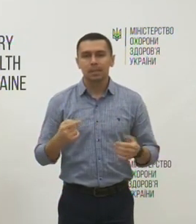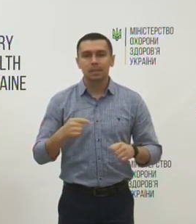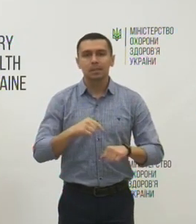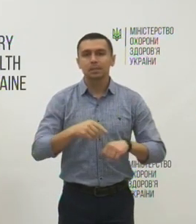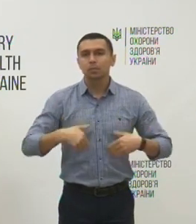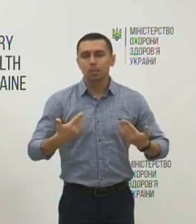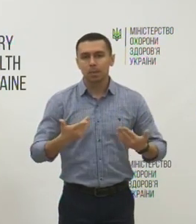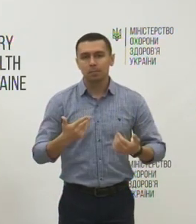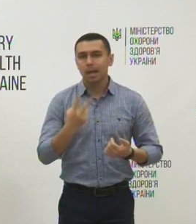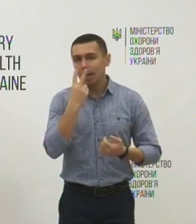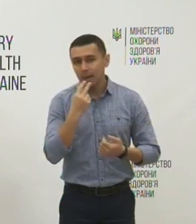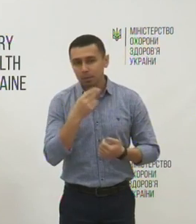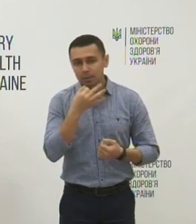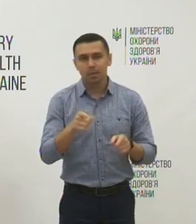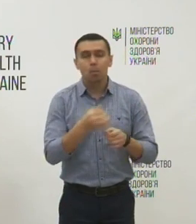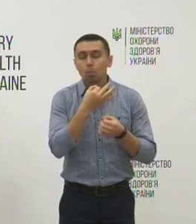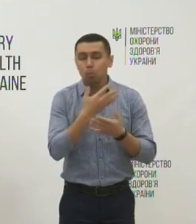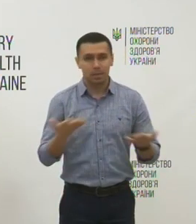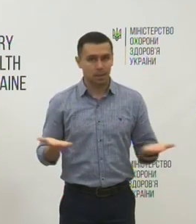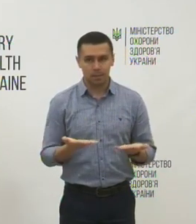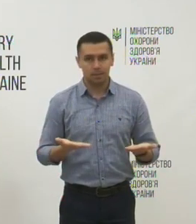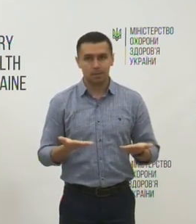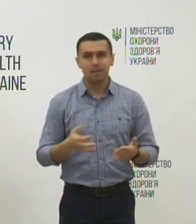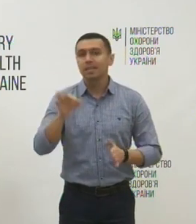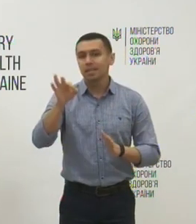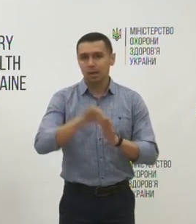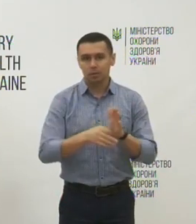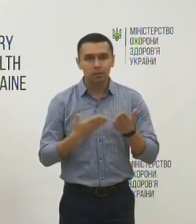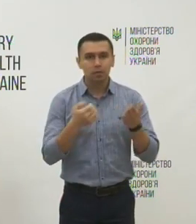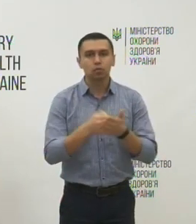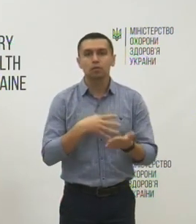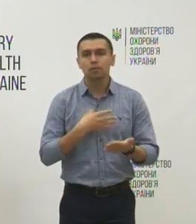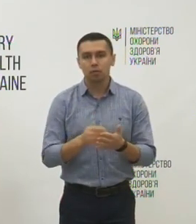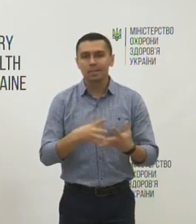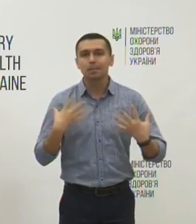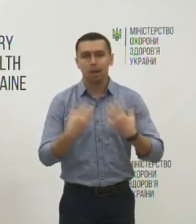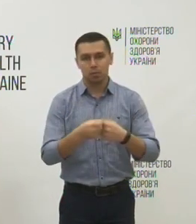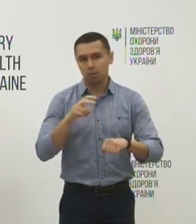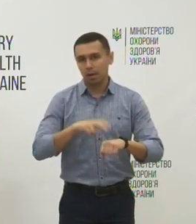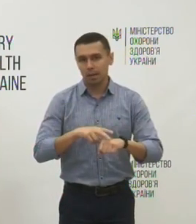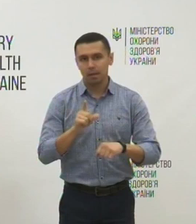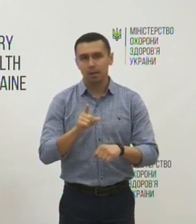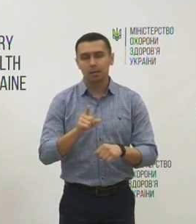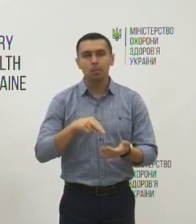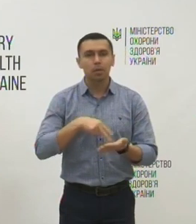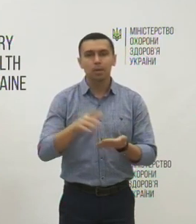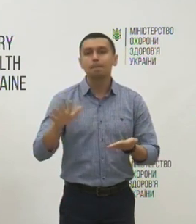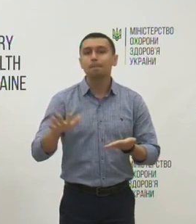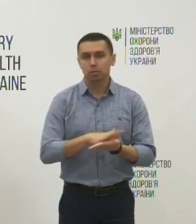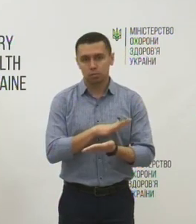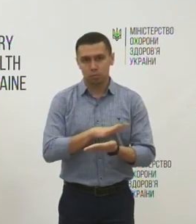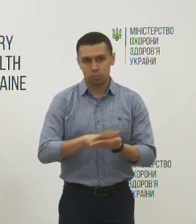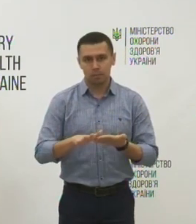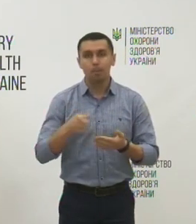симптоми грипу, скажімо так, будь-які, відразу звертайтесь до свого сімейного лікаря і пройдіть